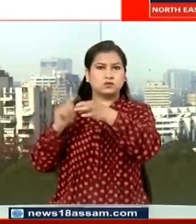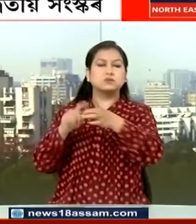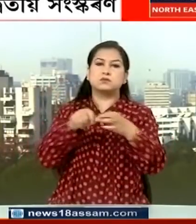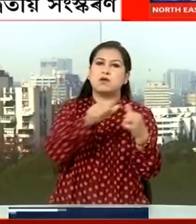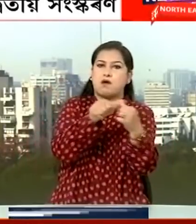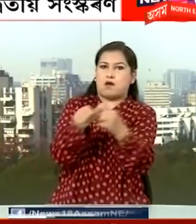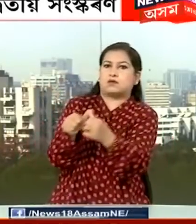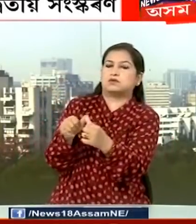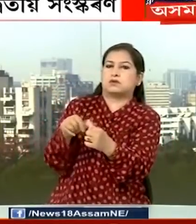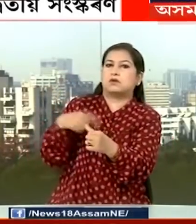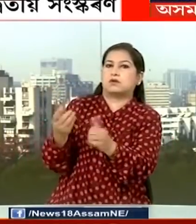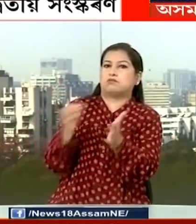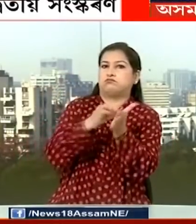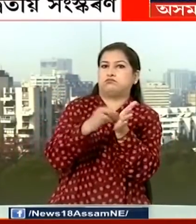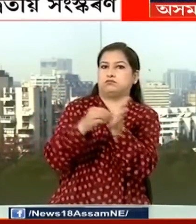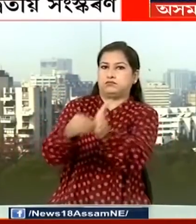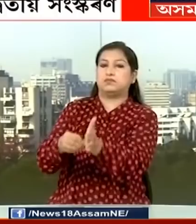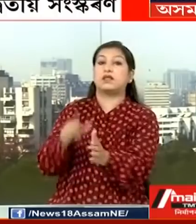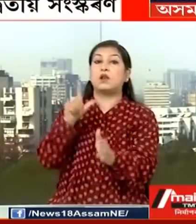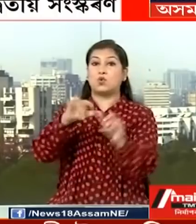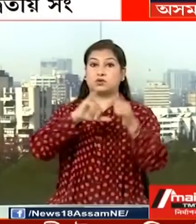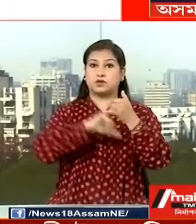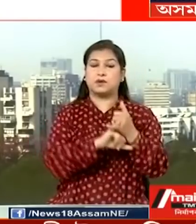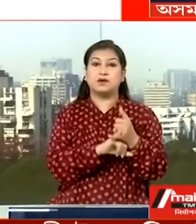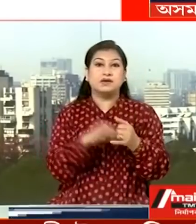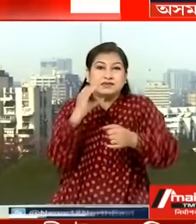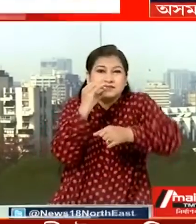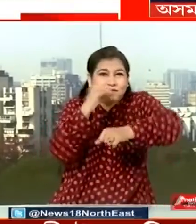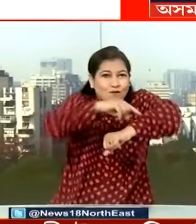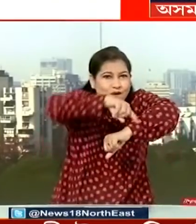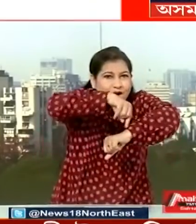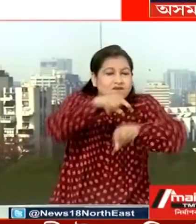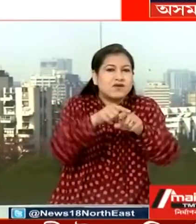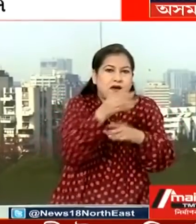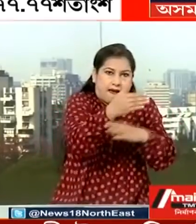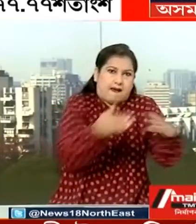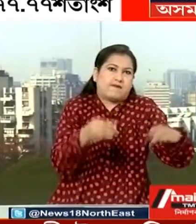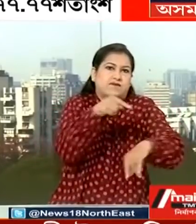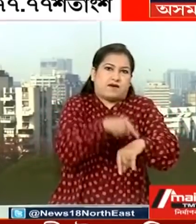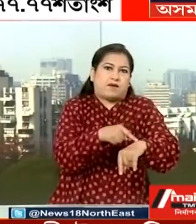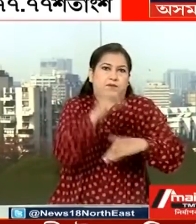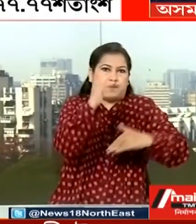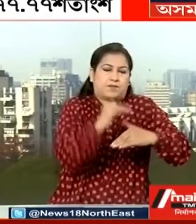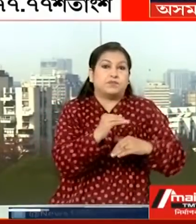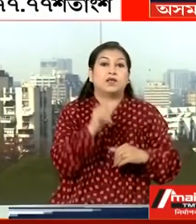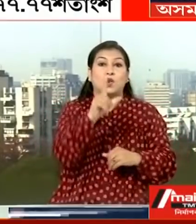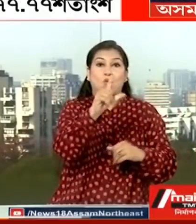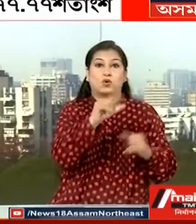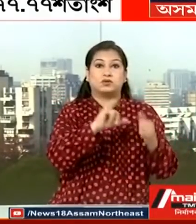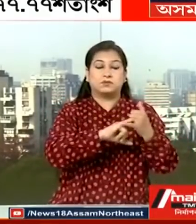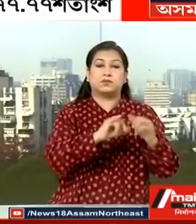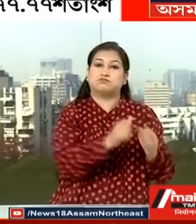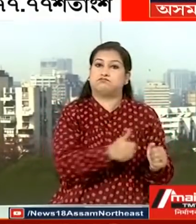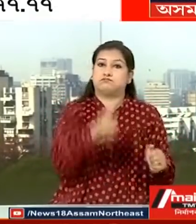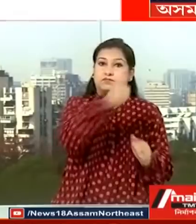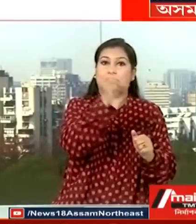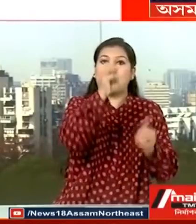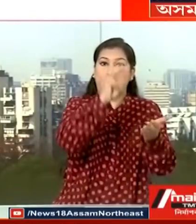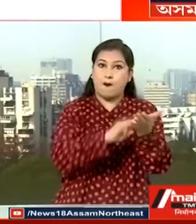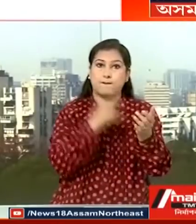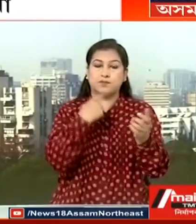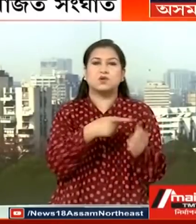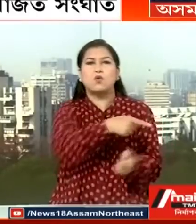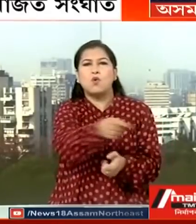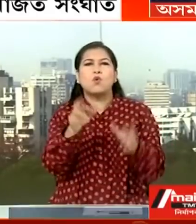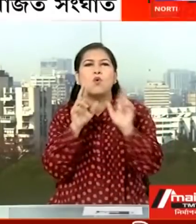पटल पर रखे जाएंगे। लोकसभा में शून्यकाल के लिए आधा घंटा निर्धारित किया गया है। लोकसभा अध्यक्ष ओम बिरला ने उम्मीद जताई है कि सभी सांसदों